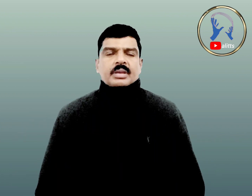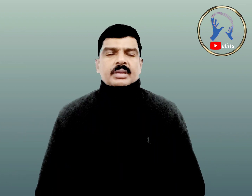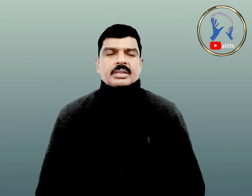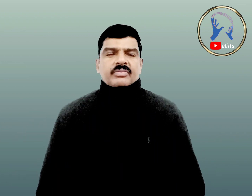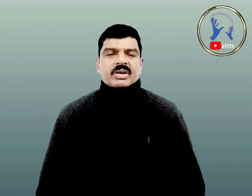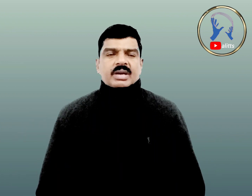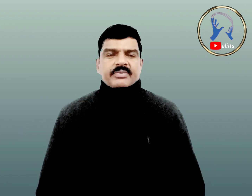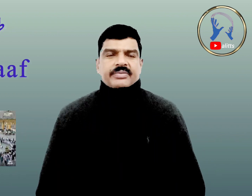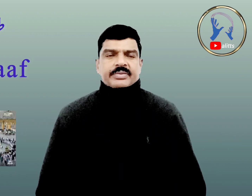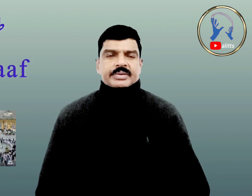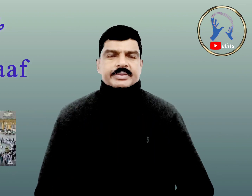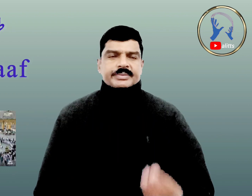طواف،